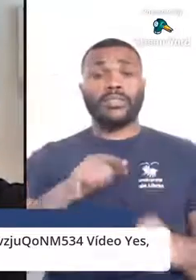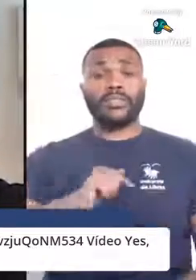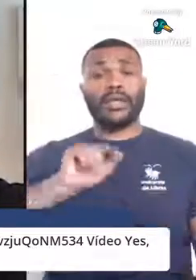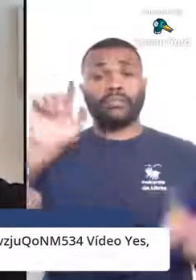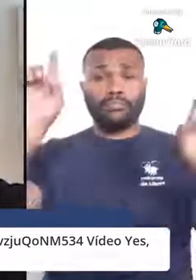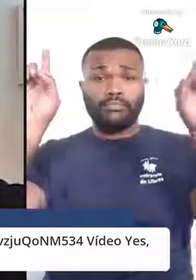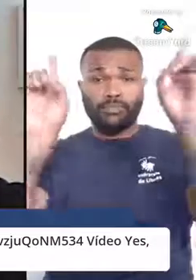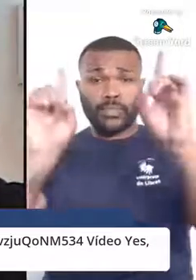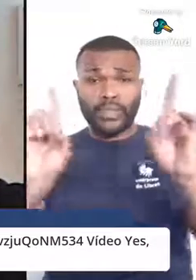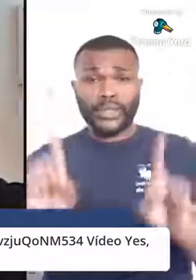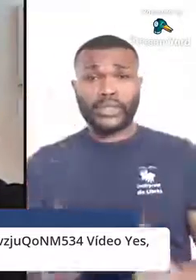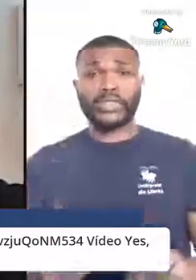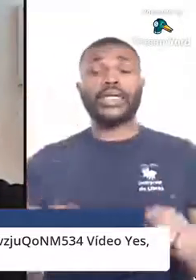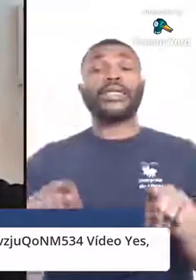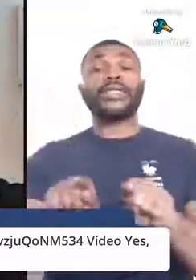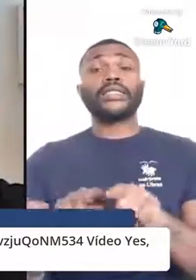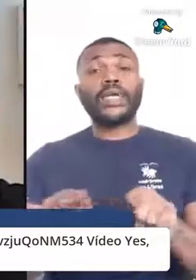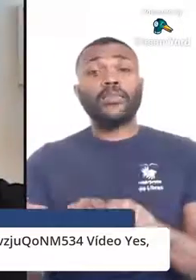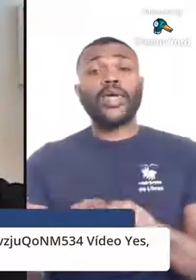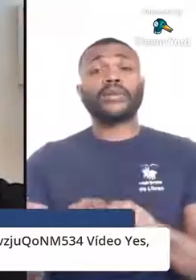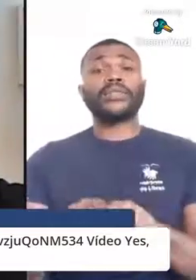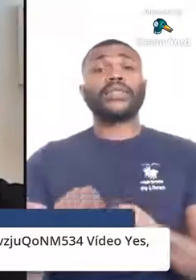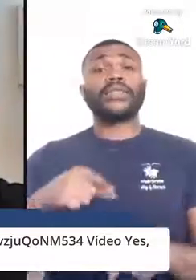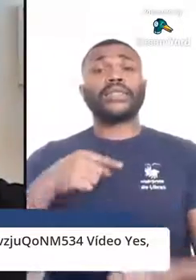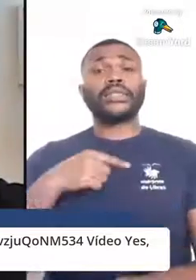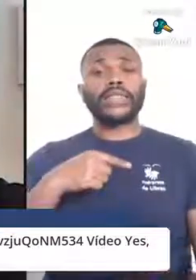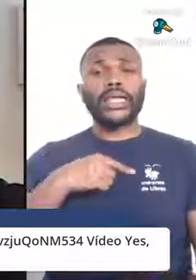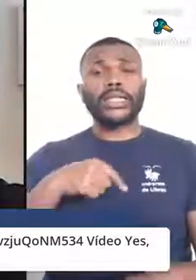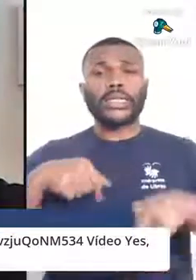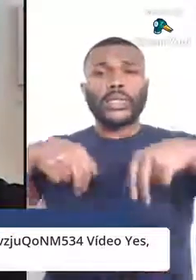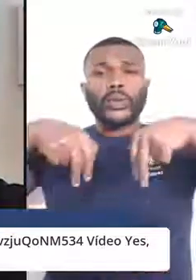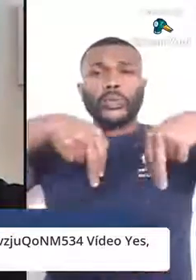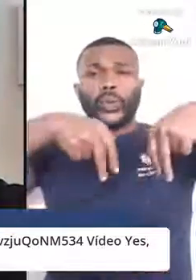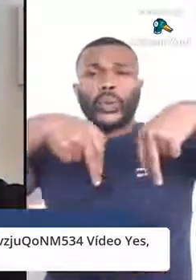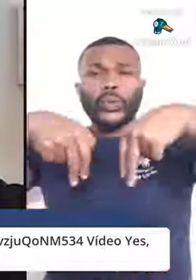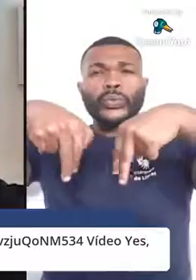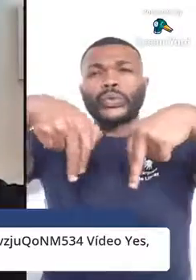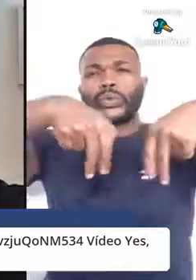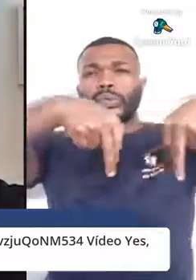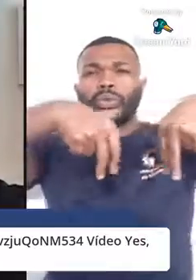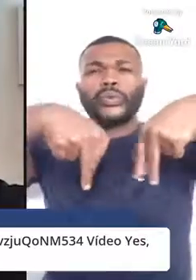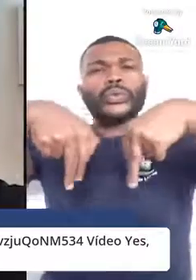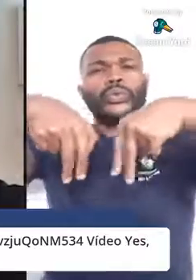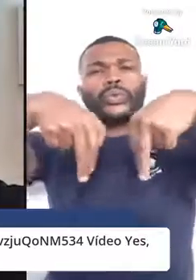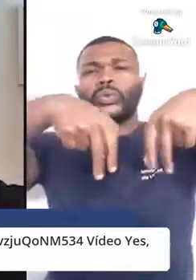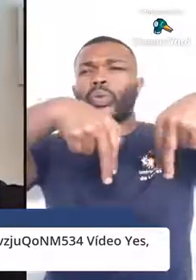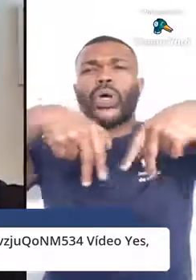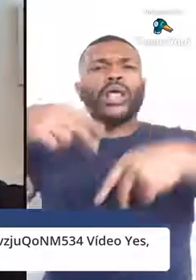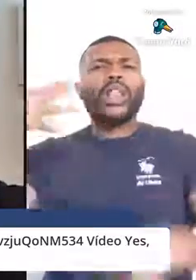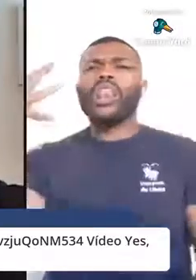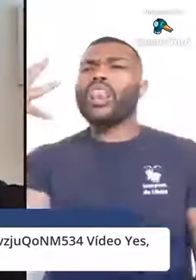tem um duo, tem um pas de deux dele, que é das cenas de dança mais lindas que eu já vi na minha vida. Então é